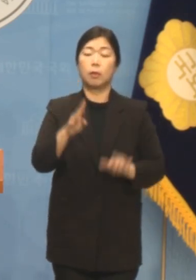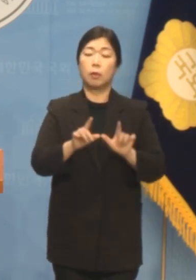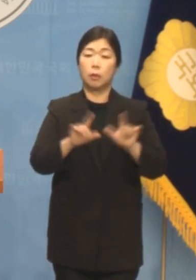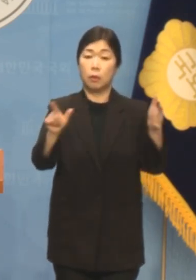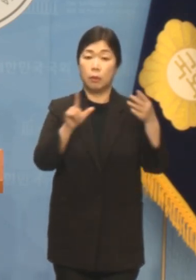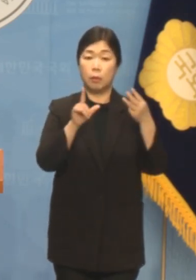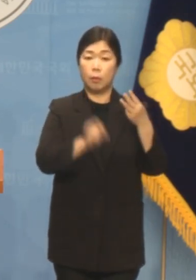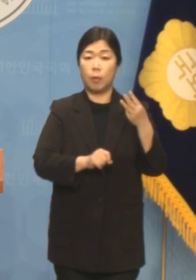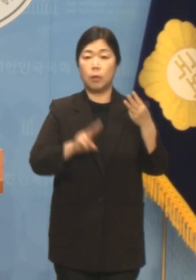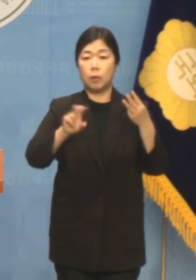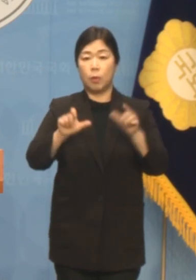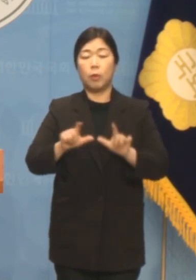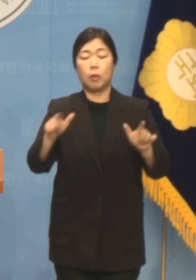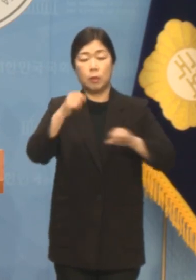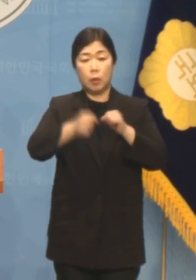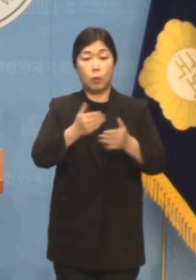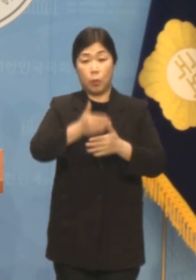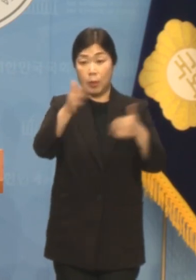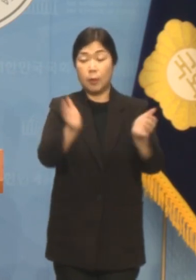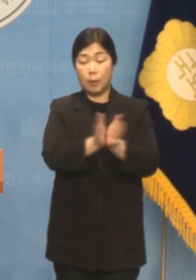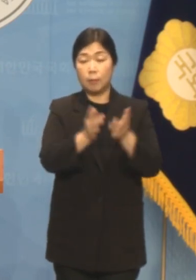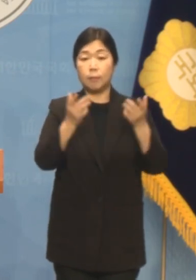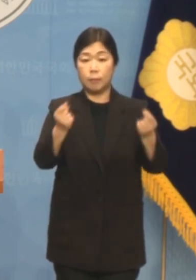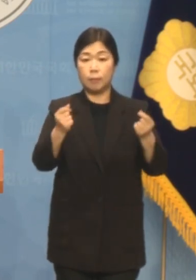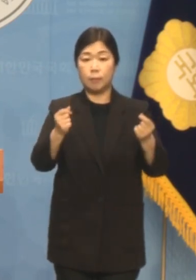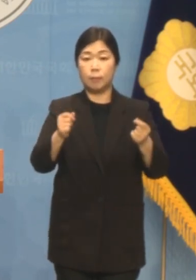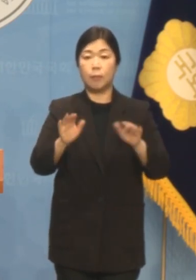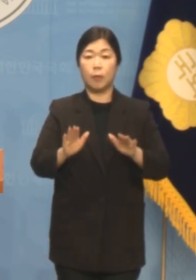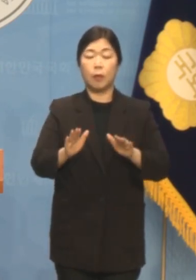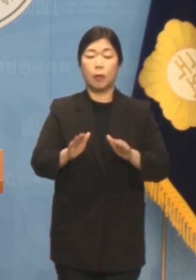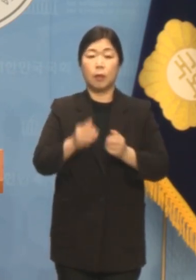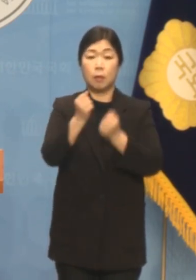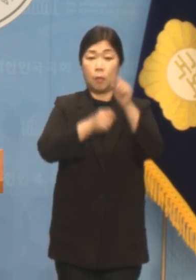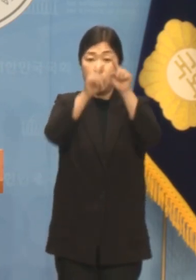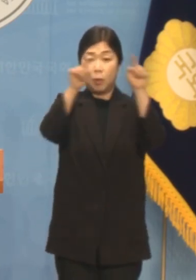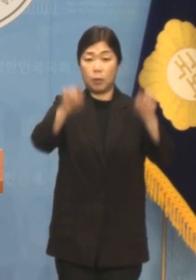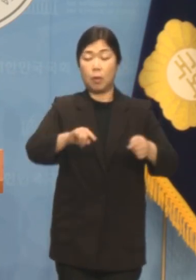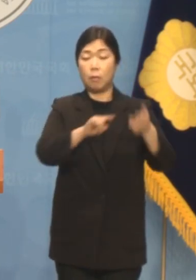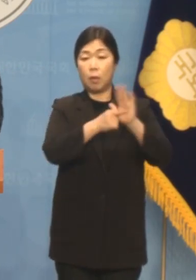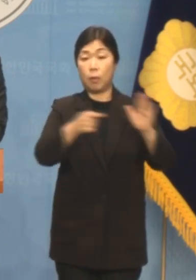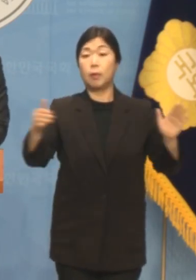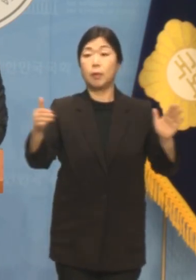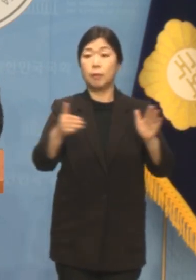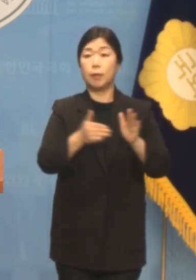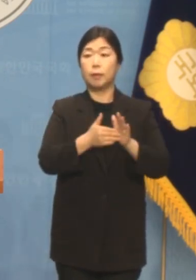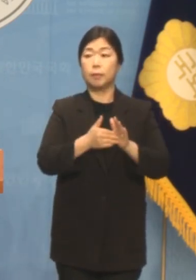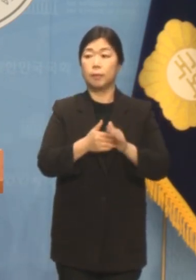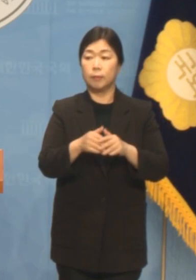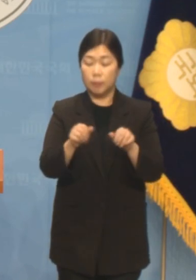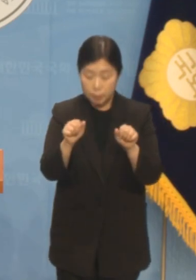2024년 3월 25일 자유통일당, 이상으로 당 성명서 발표를 마치겠습니다.